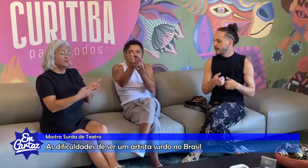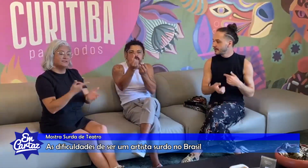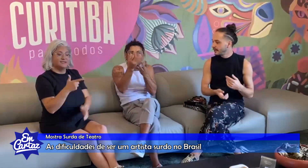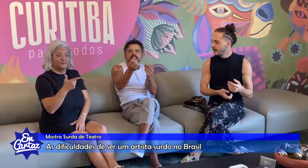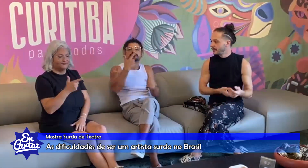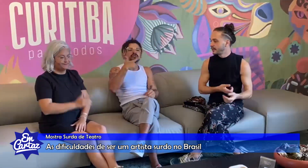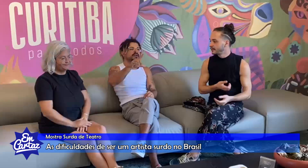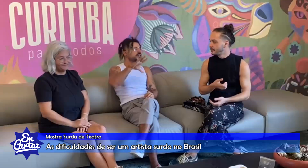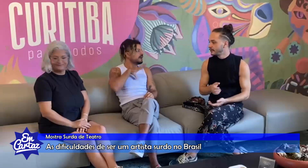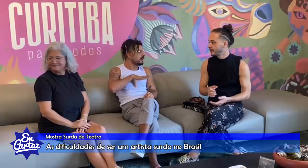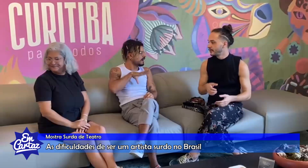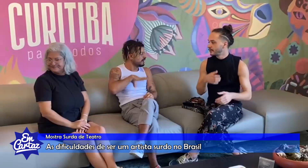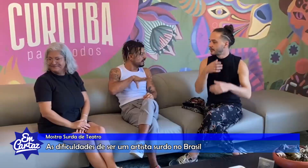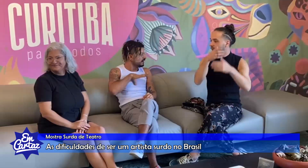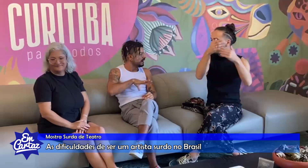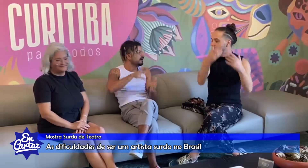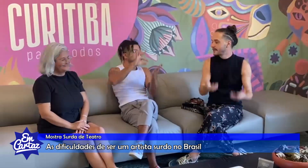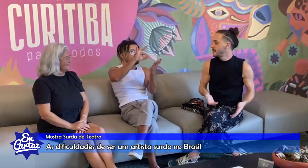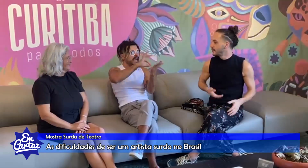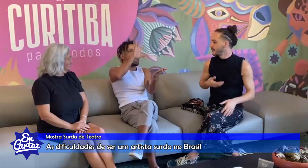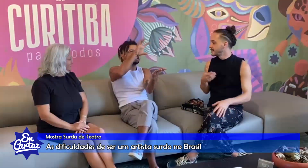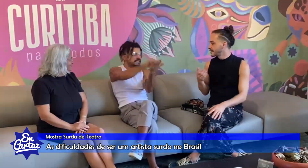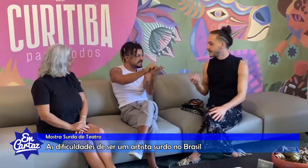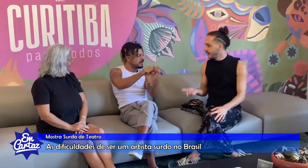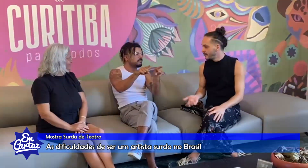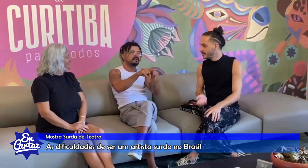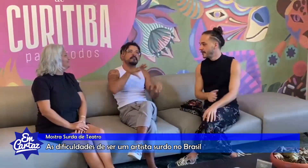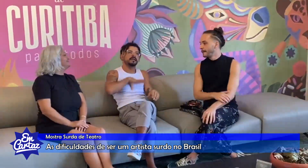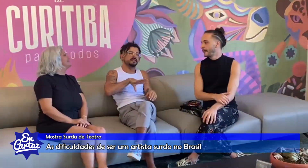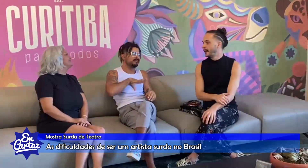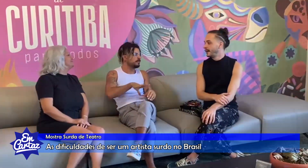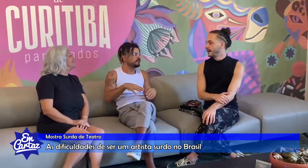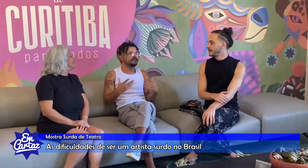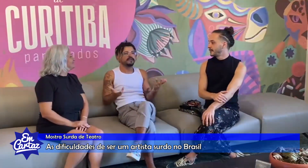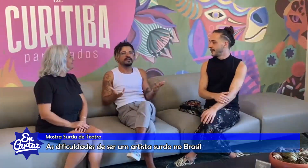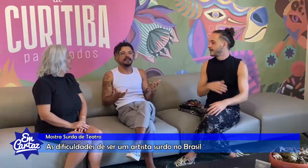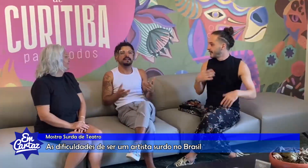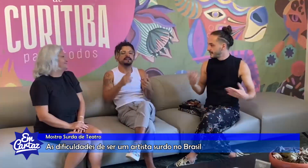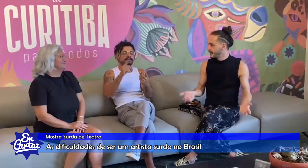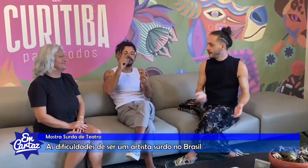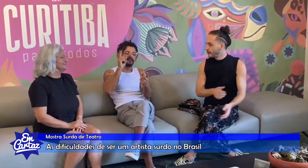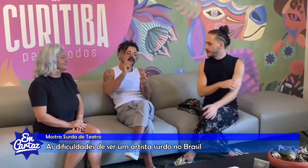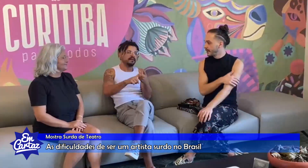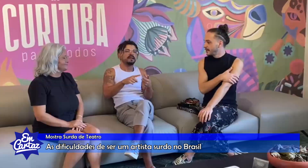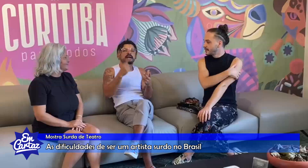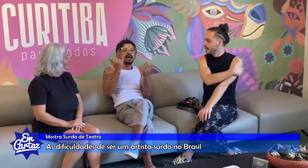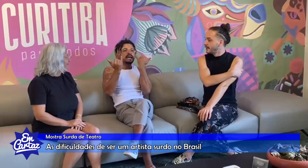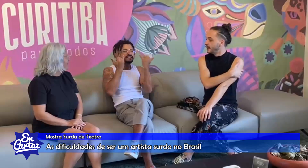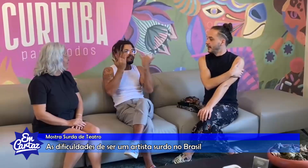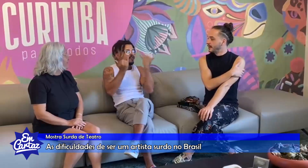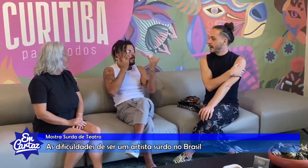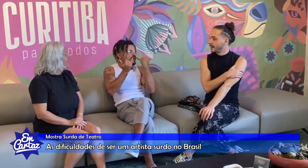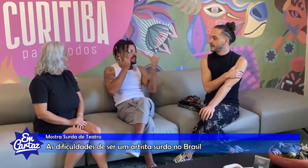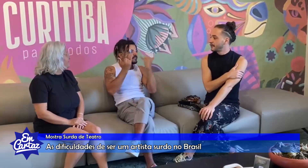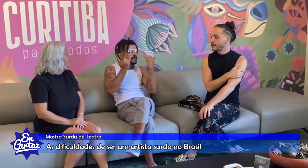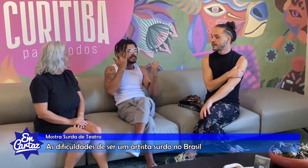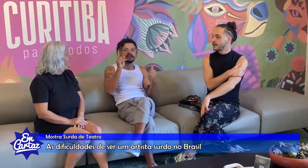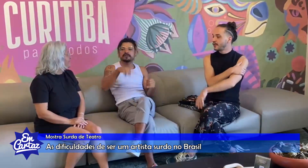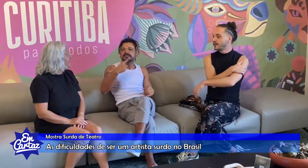portuguesa, tanto a informação quanto a inscrição, também tem que ser em língua portuguesa. As informações,